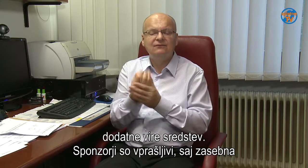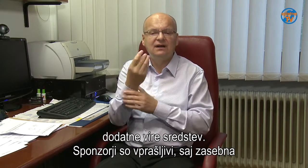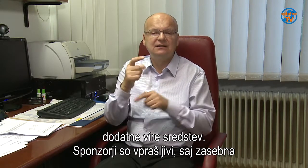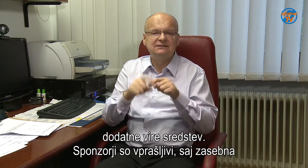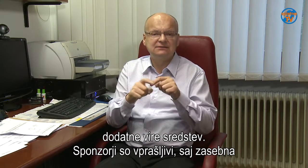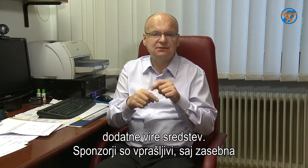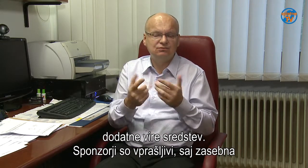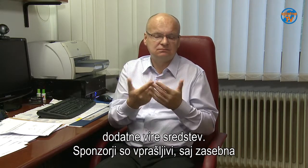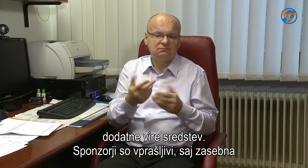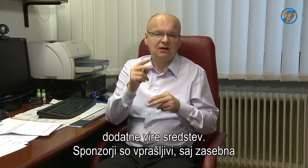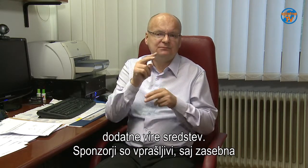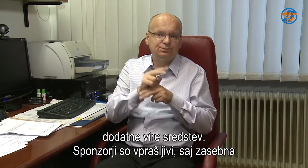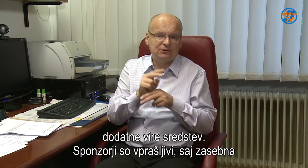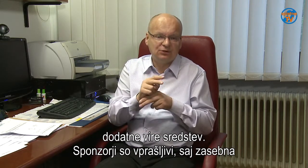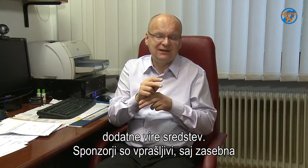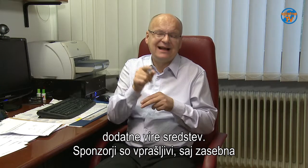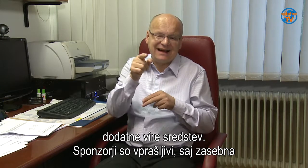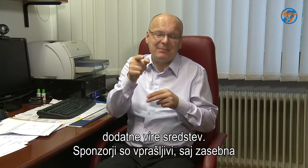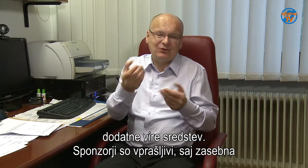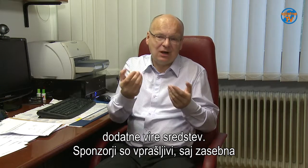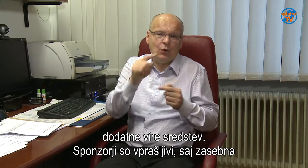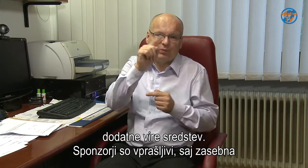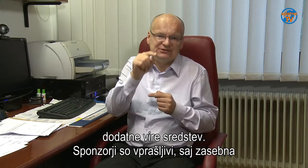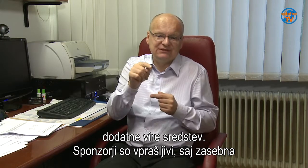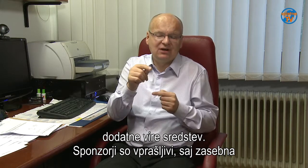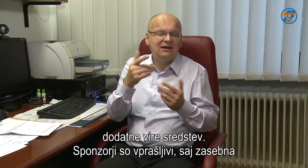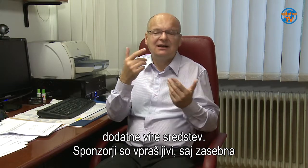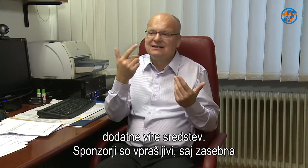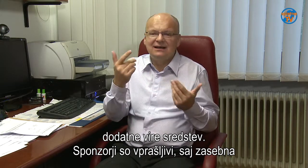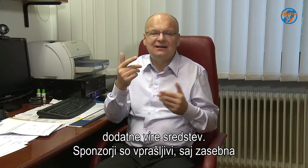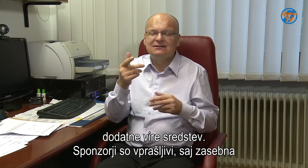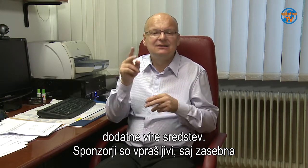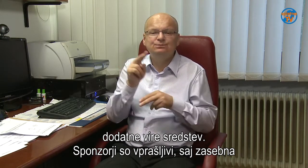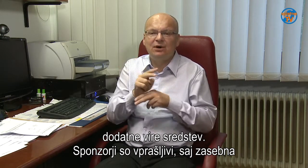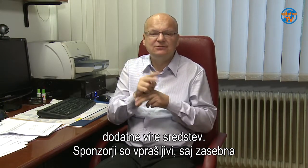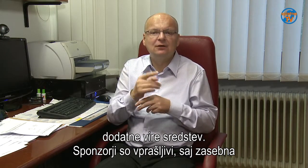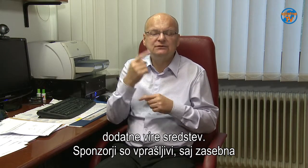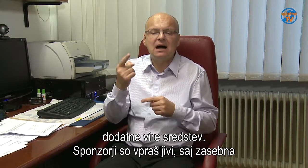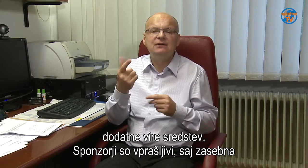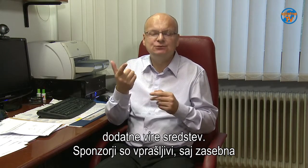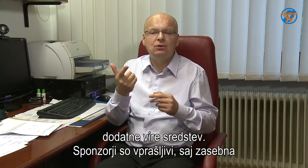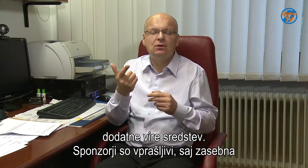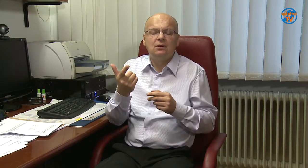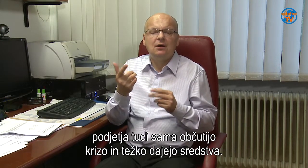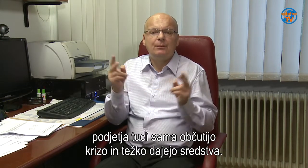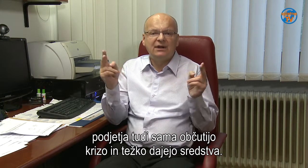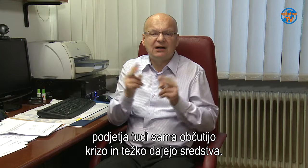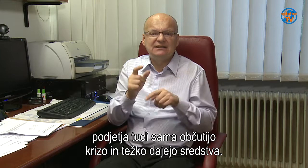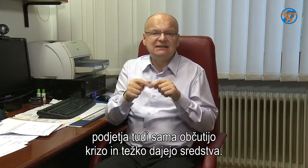vire sredstev. Poslušaj, kaj pa je to je vprašljivo, ker poslušaj sami tu berati